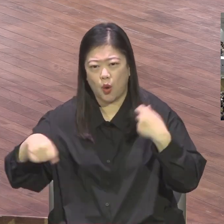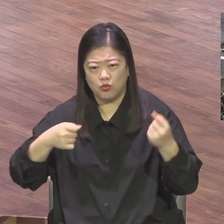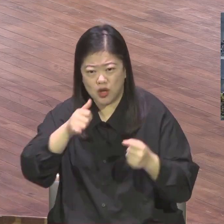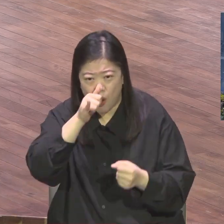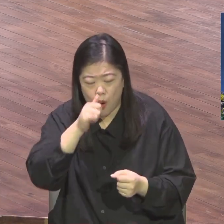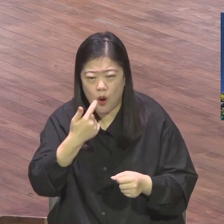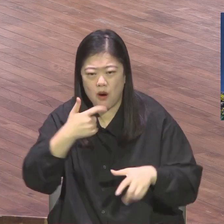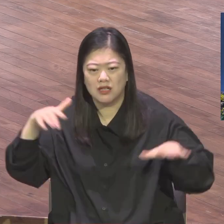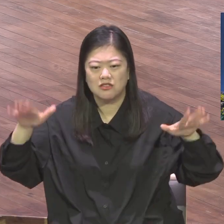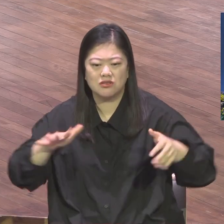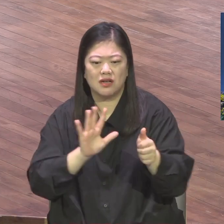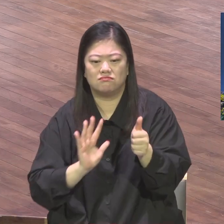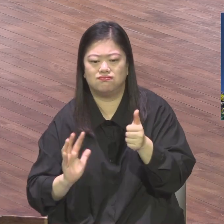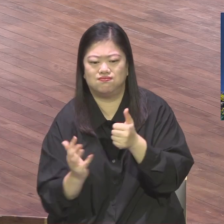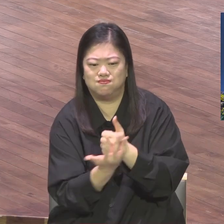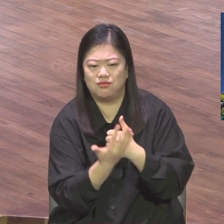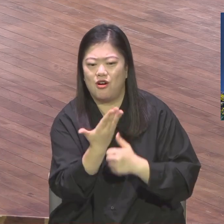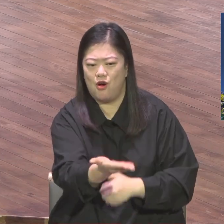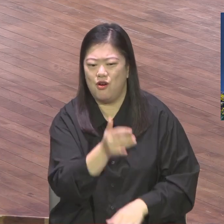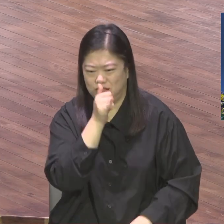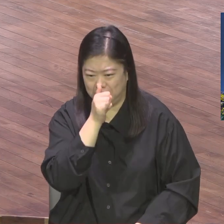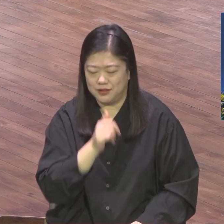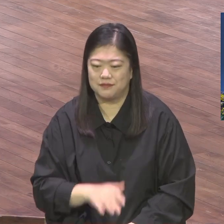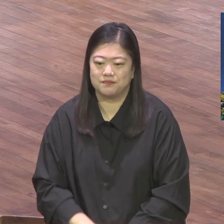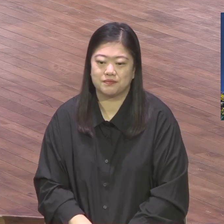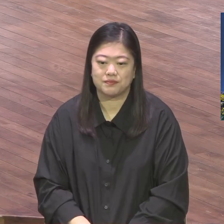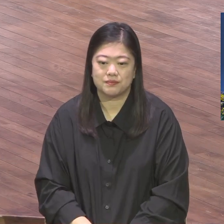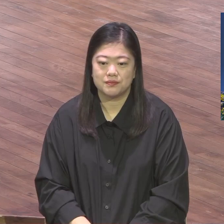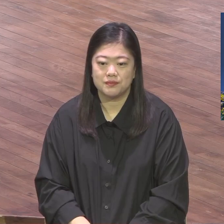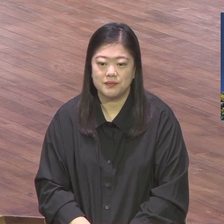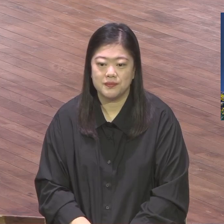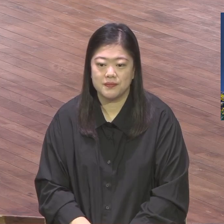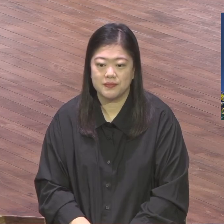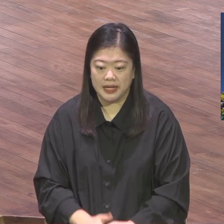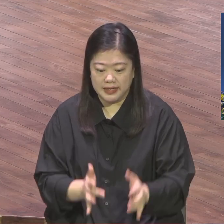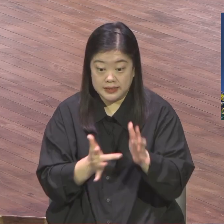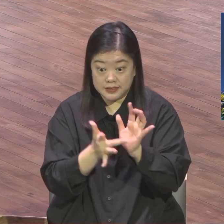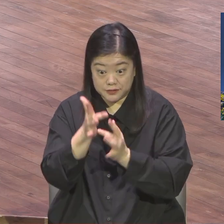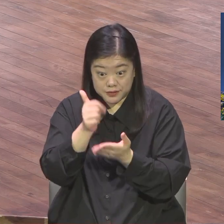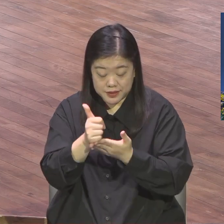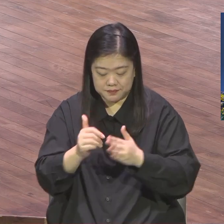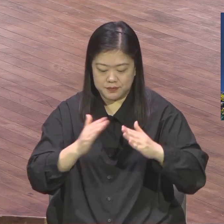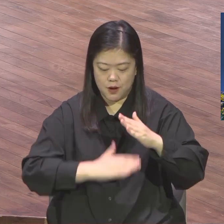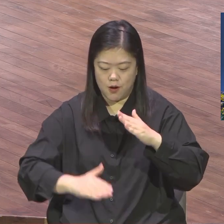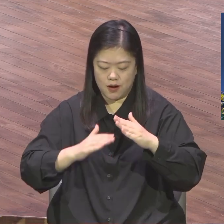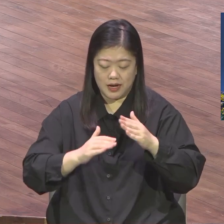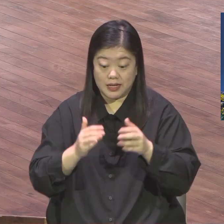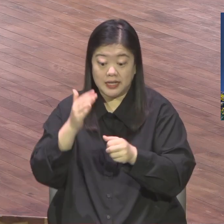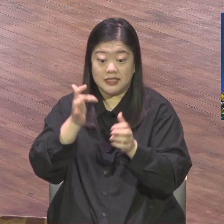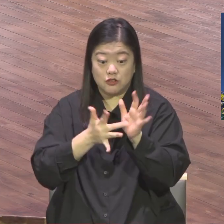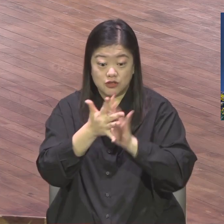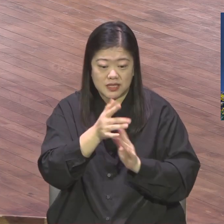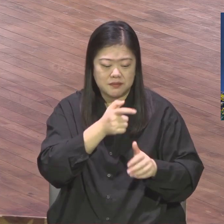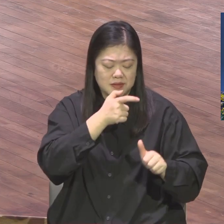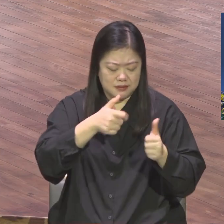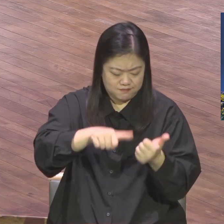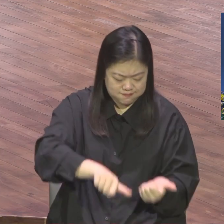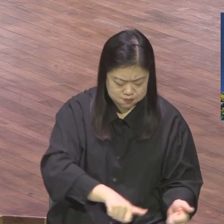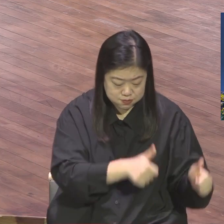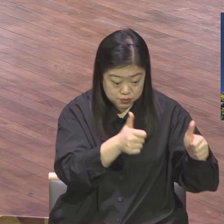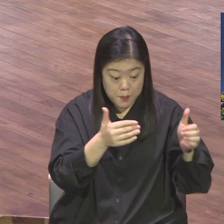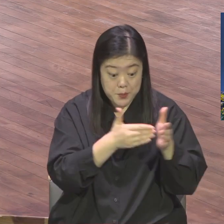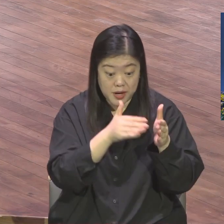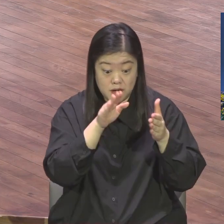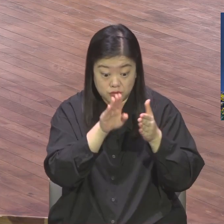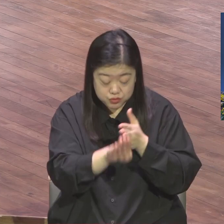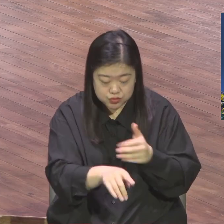마가는요, 장차 메시아 그리스도로서의 사역을 감당할 예수님을 언급한 후에 예수님께서 성령에